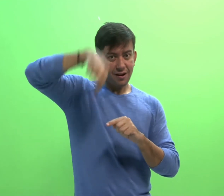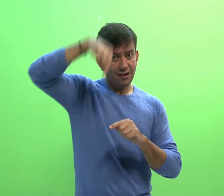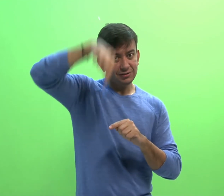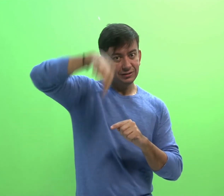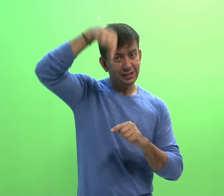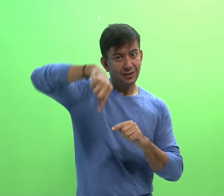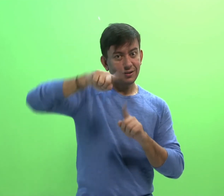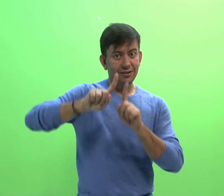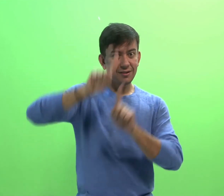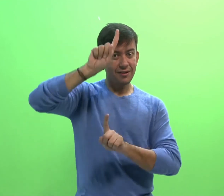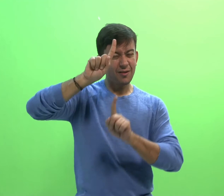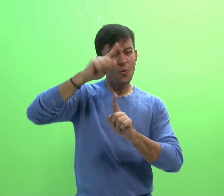frequência.